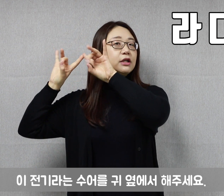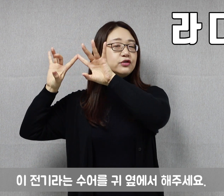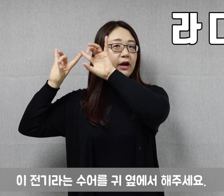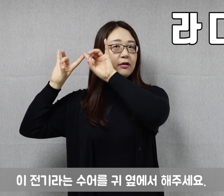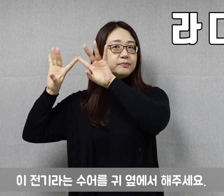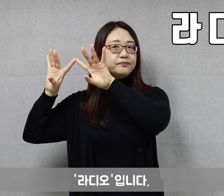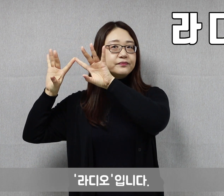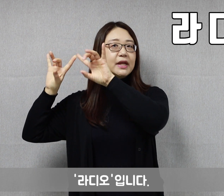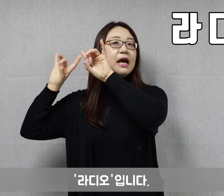해주세요.